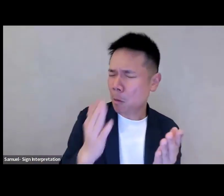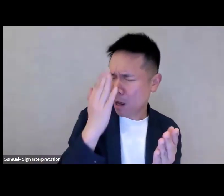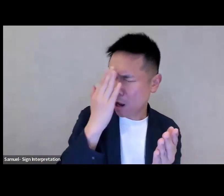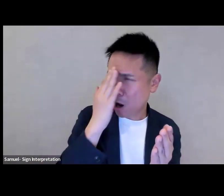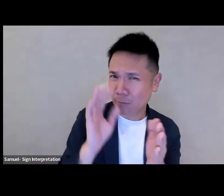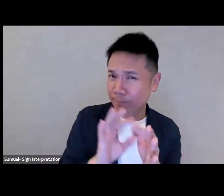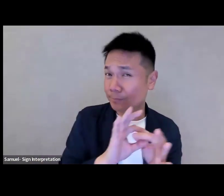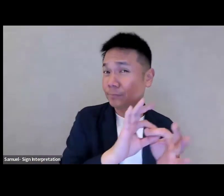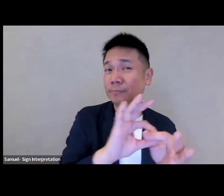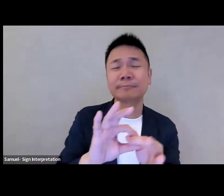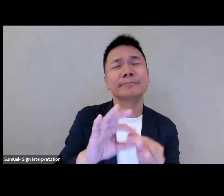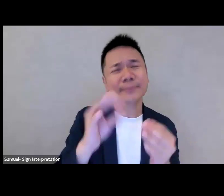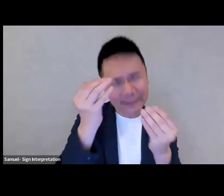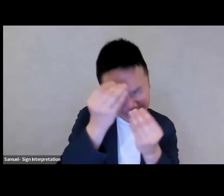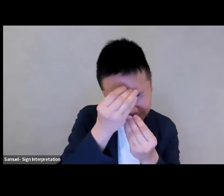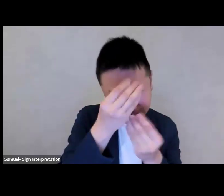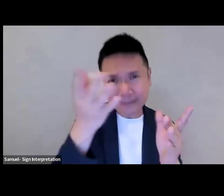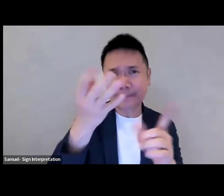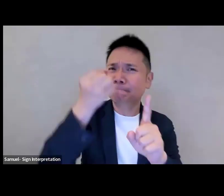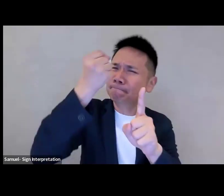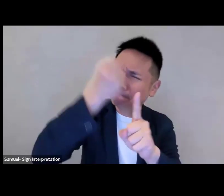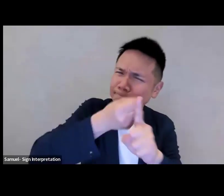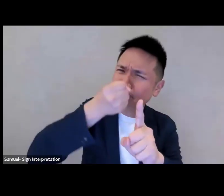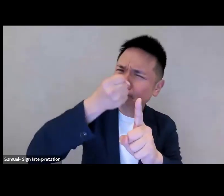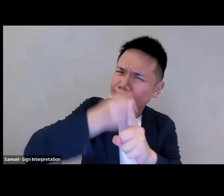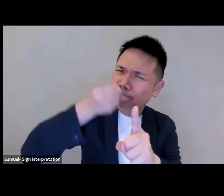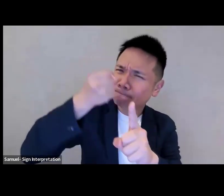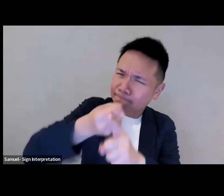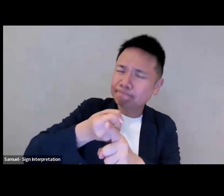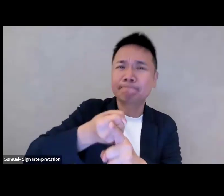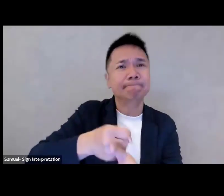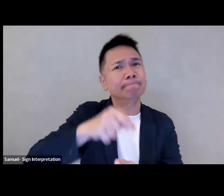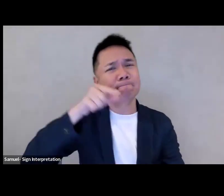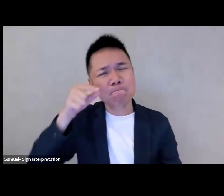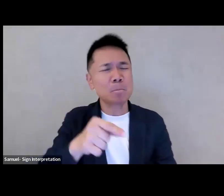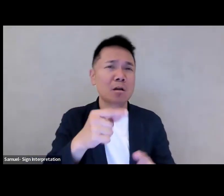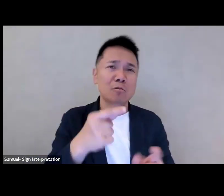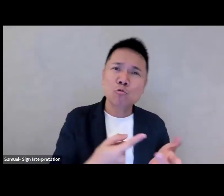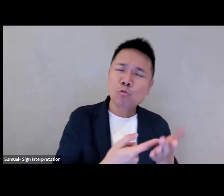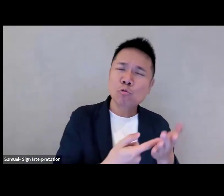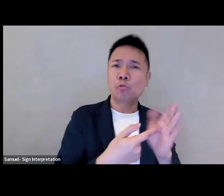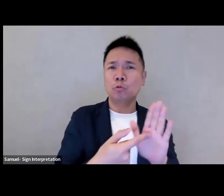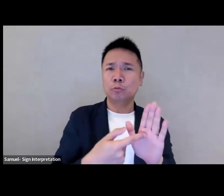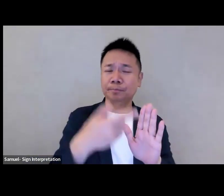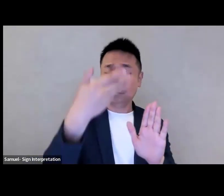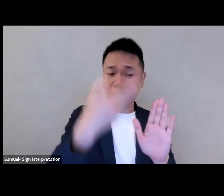而且呢，他参与过的这些会议，这些会定，